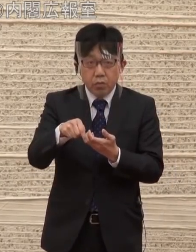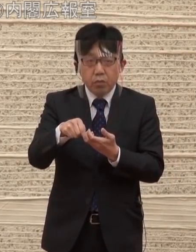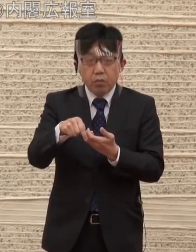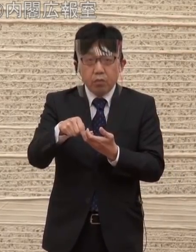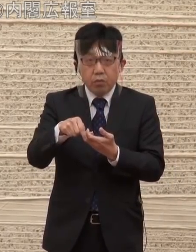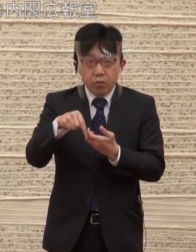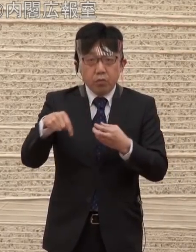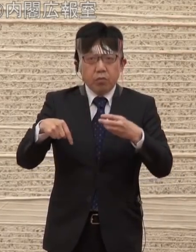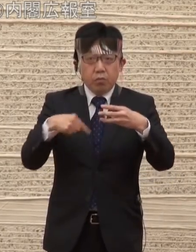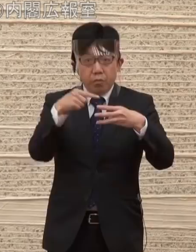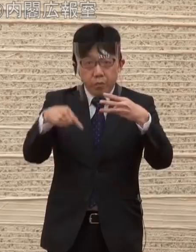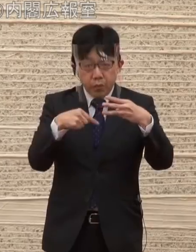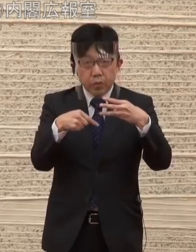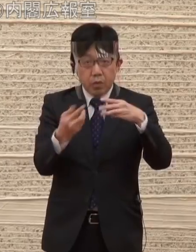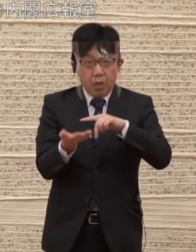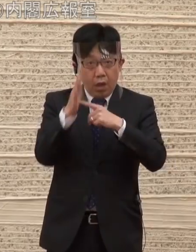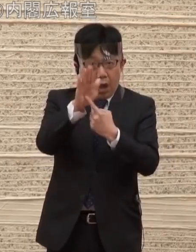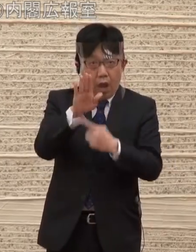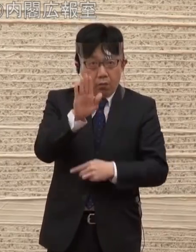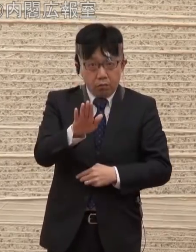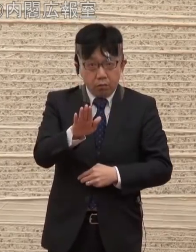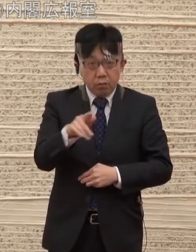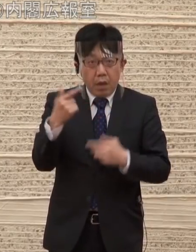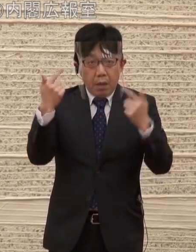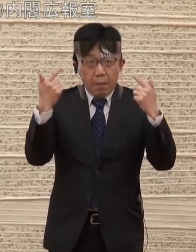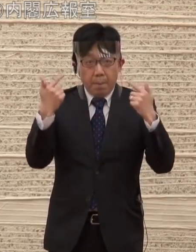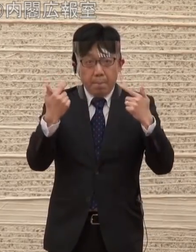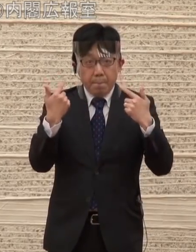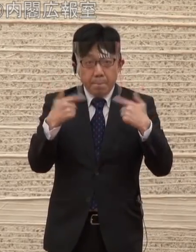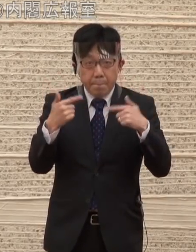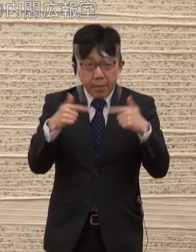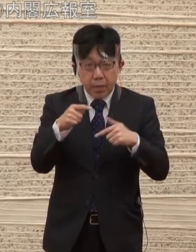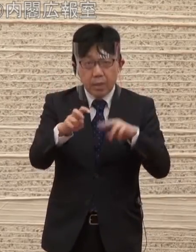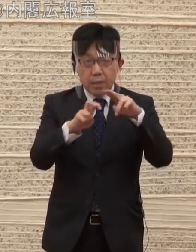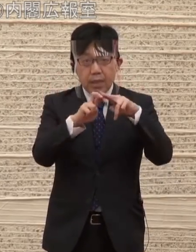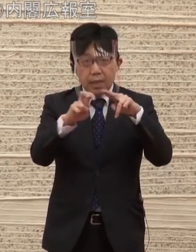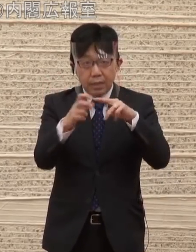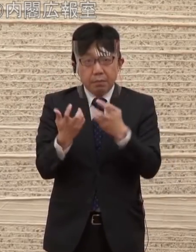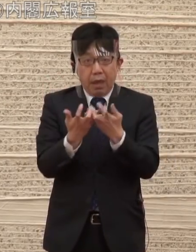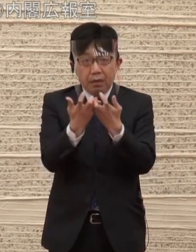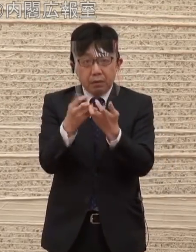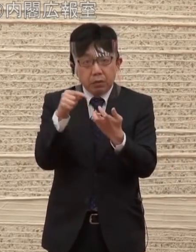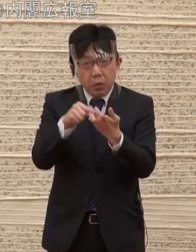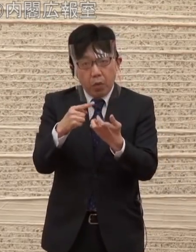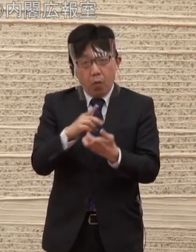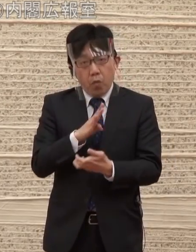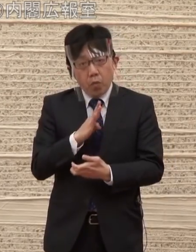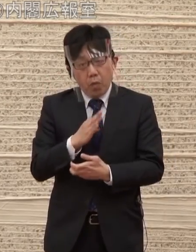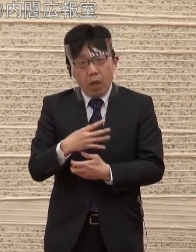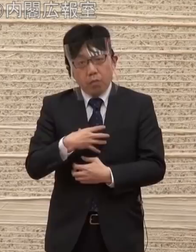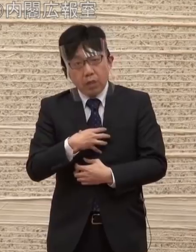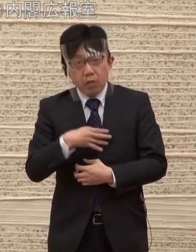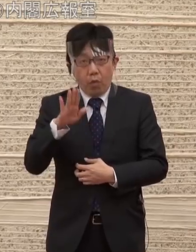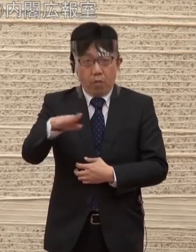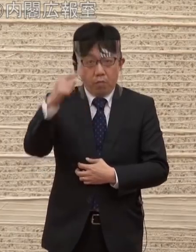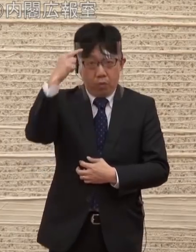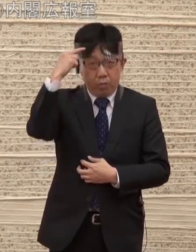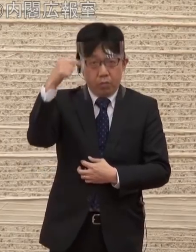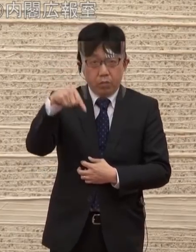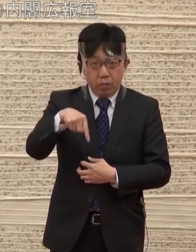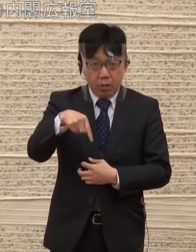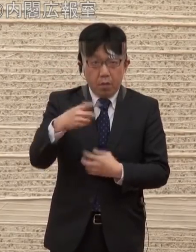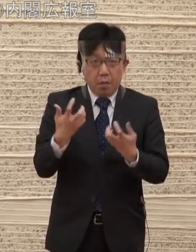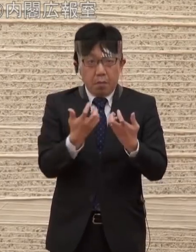かける中にありまして満員電車という状況は非常に厳しいと思います満員電車の解消は